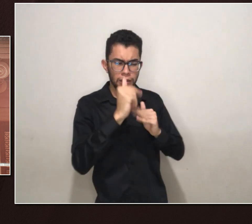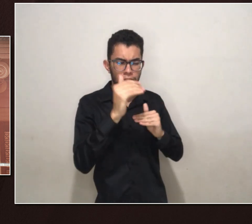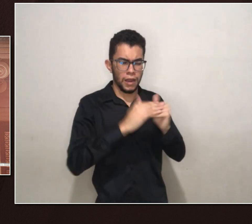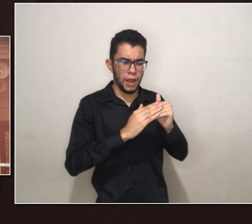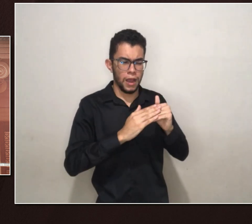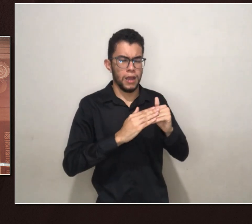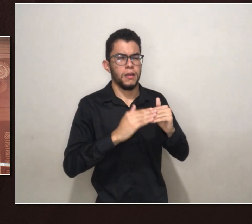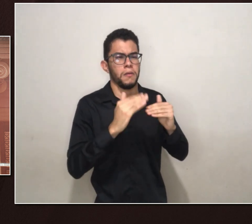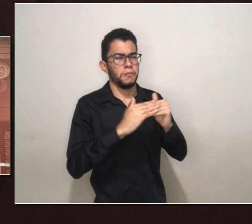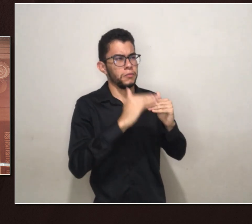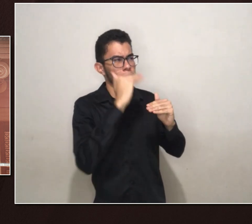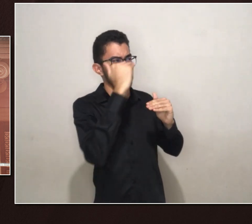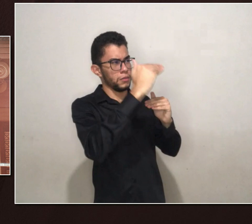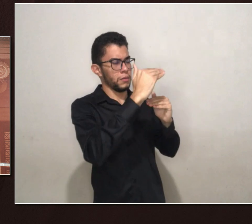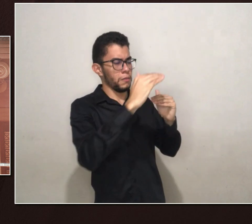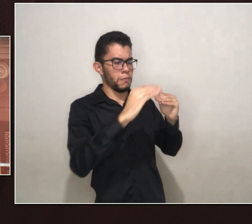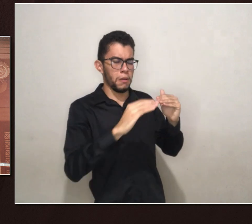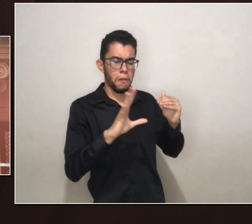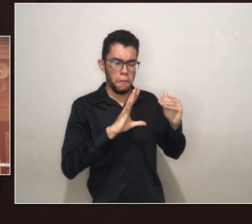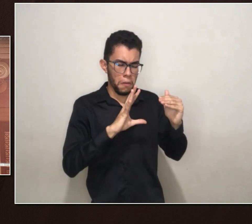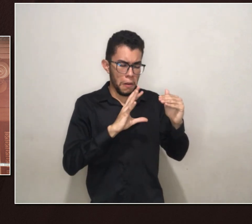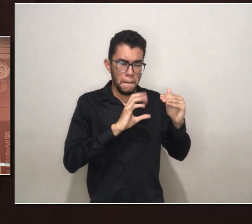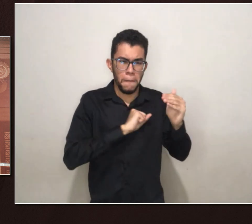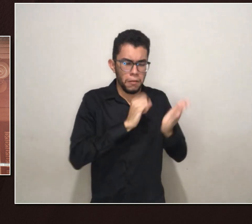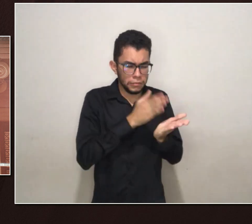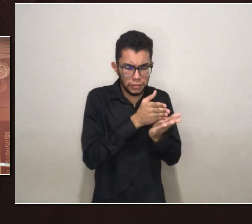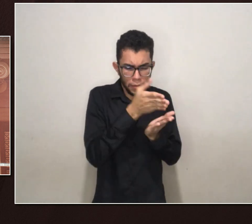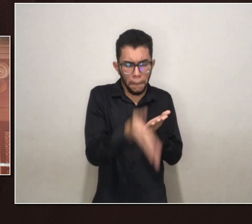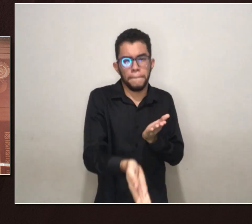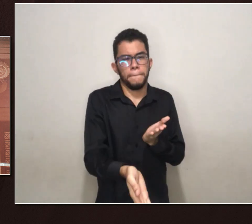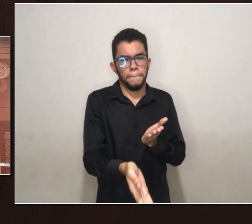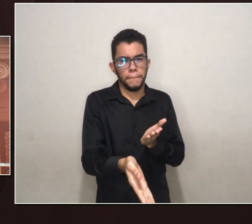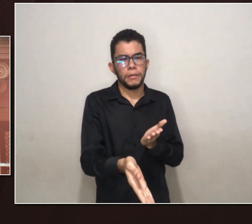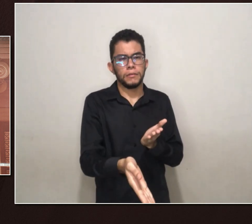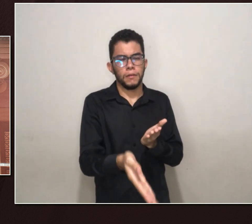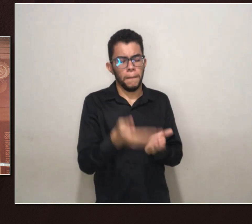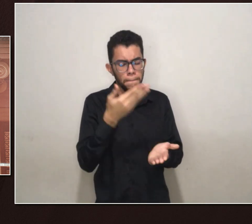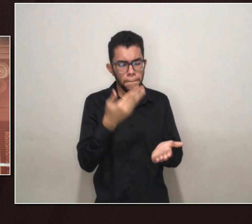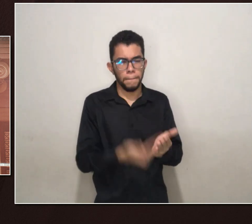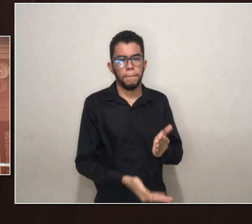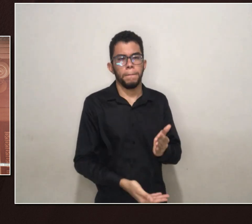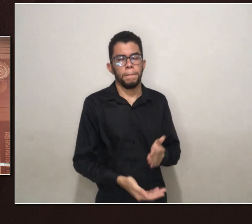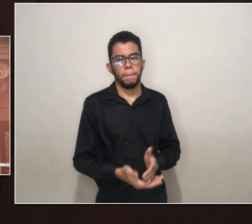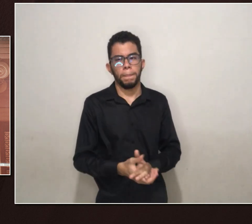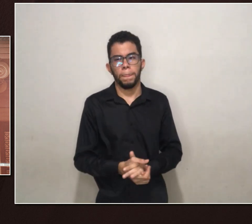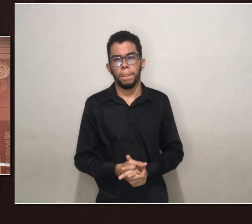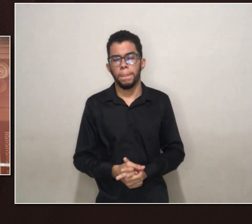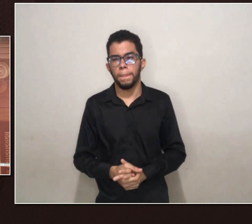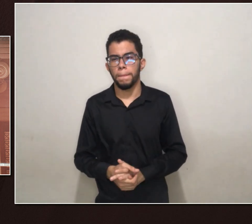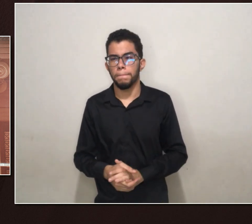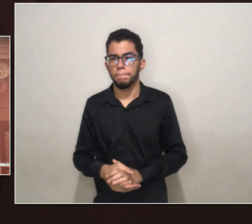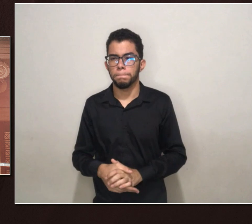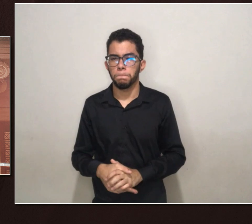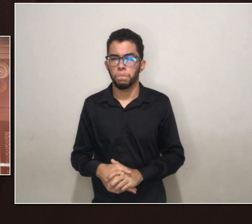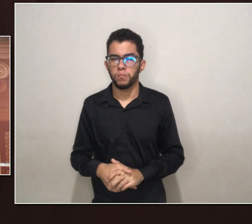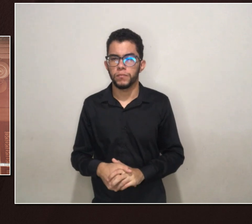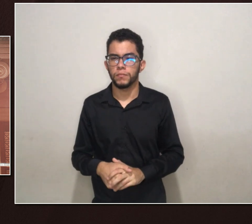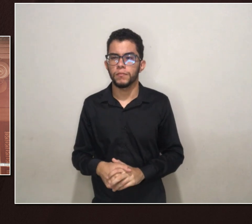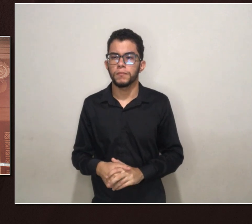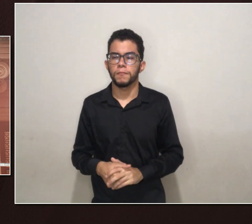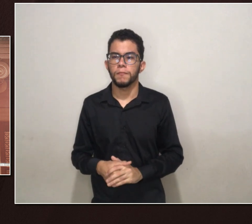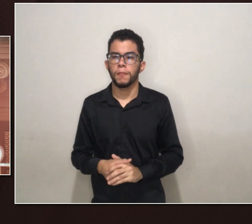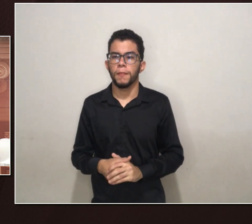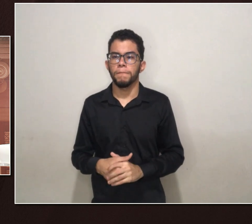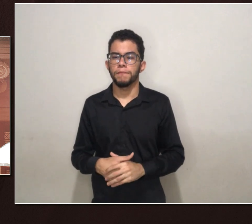pelo ofício, já é uma raiz, já é um sinal, né,